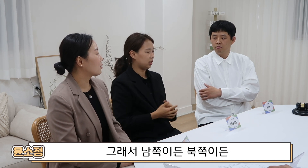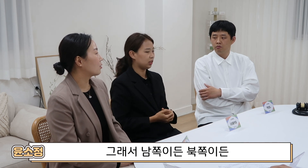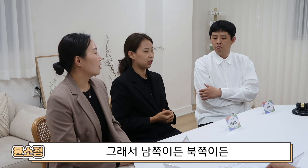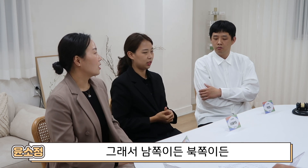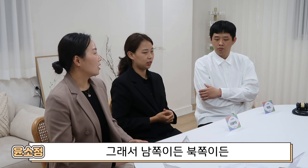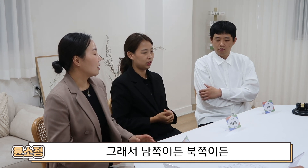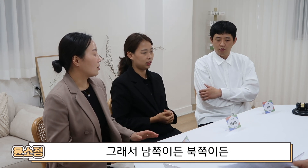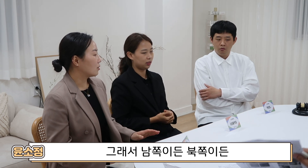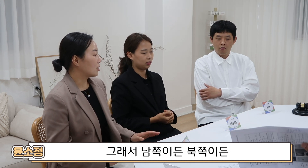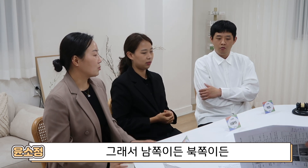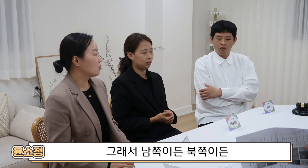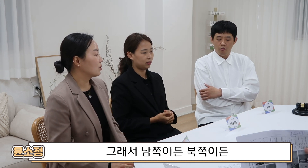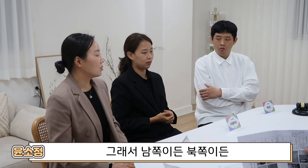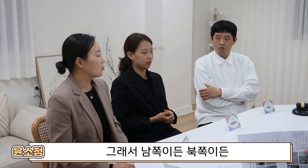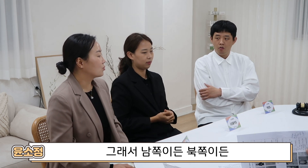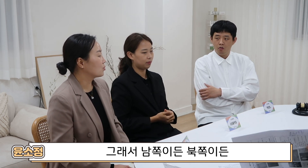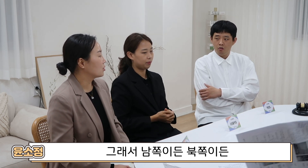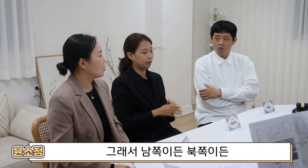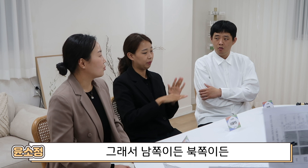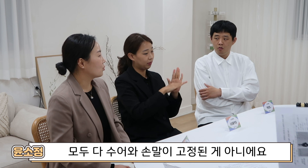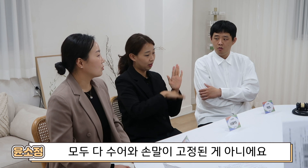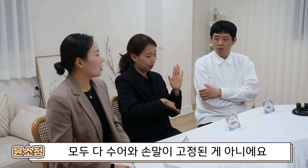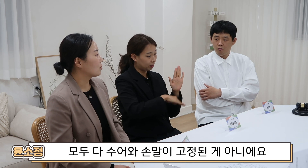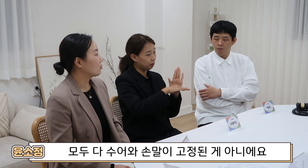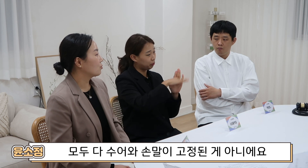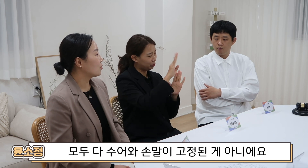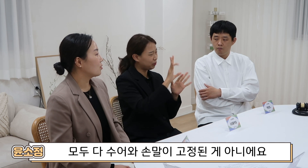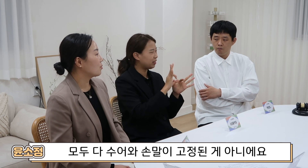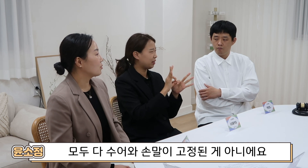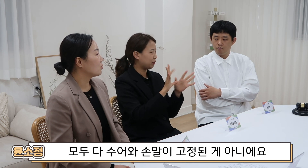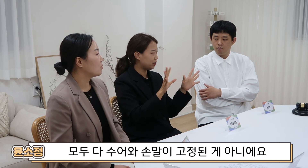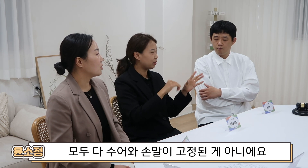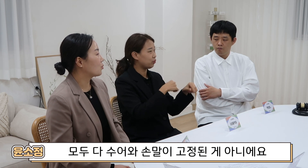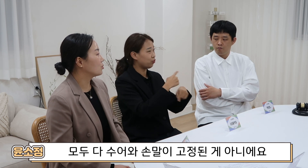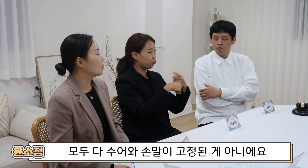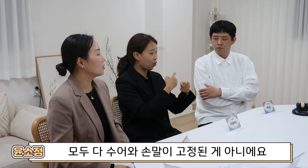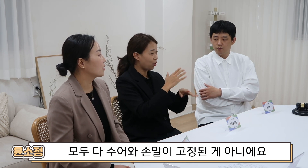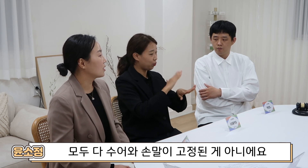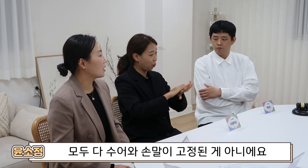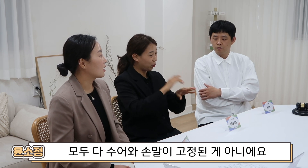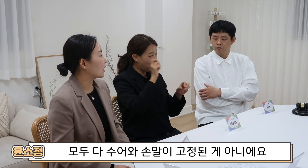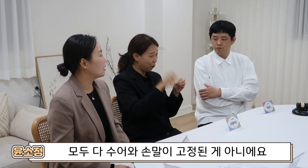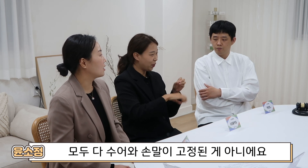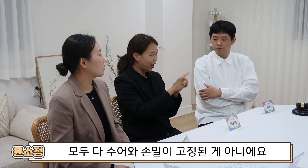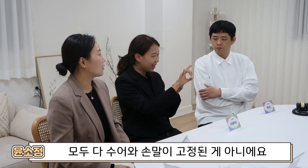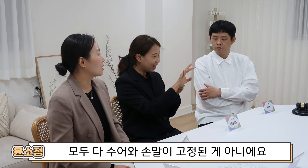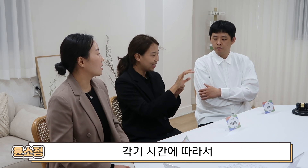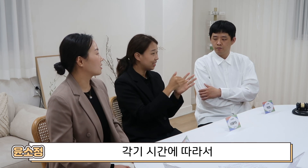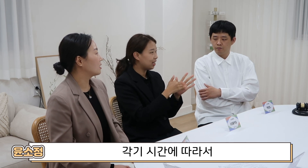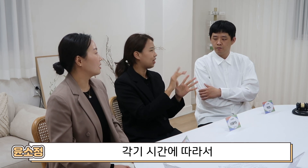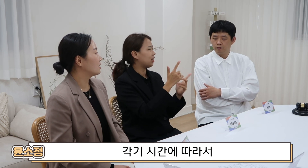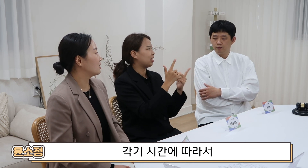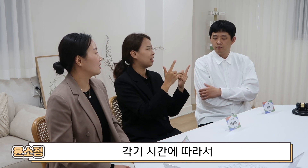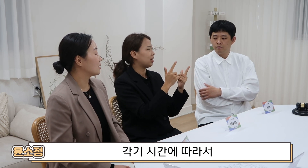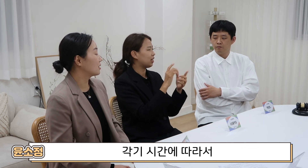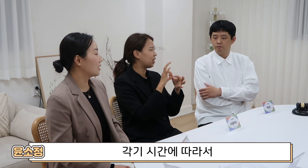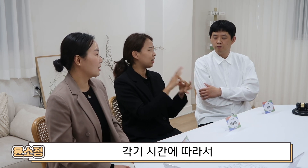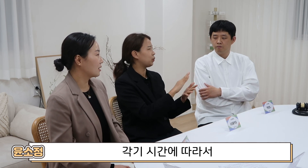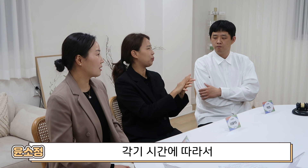그래서 남쪽이든 북쪽이든 모두 다 수어와 속말이 고정된 게 아니에요. 각기 이제 시간에